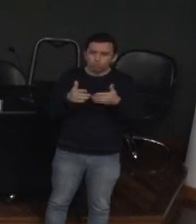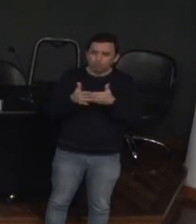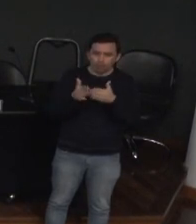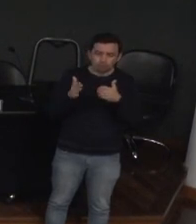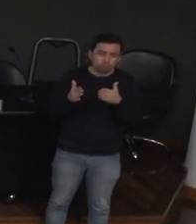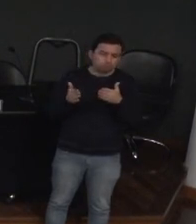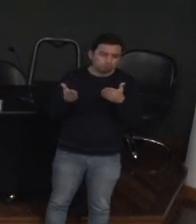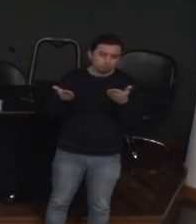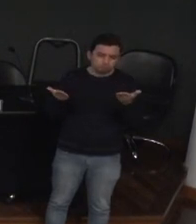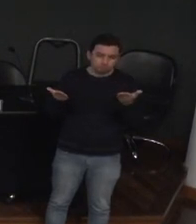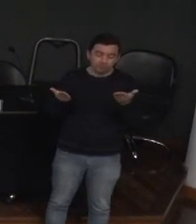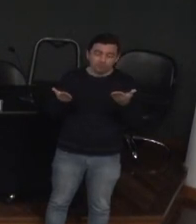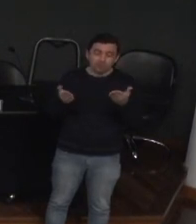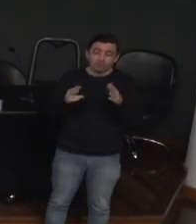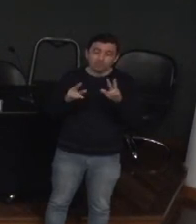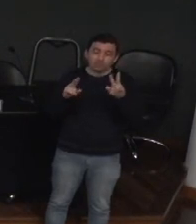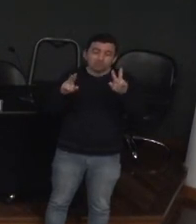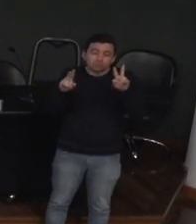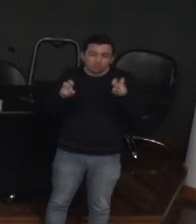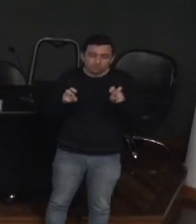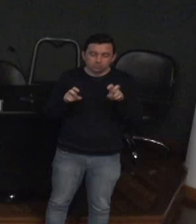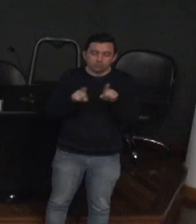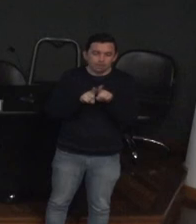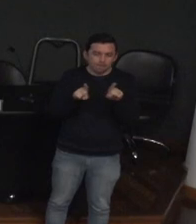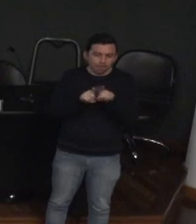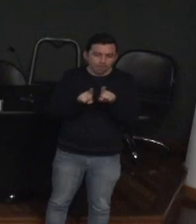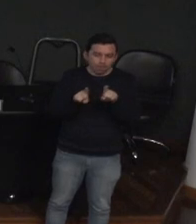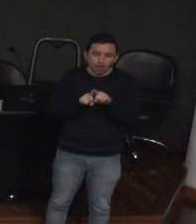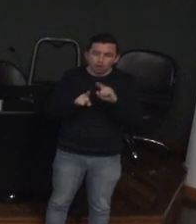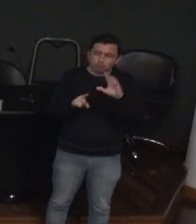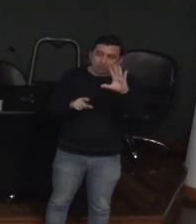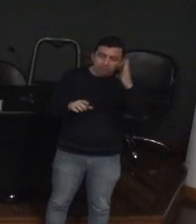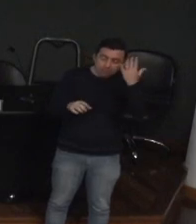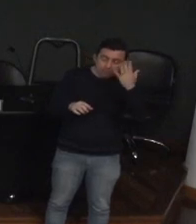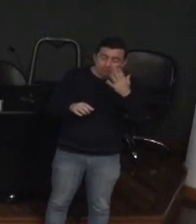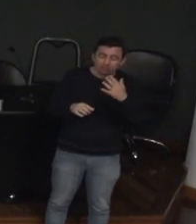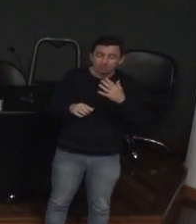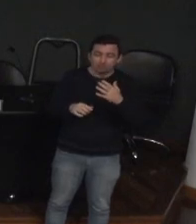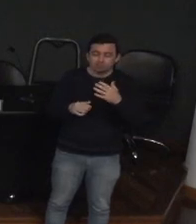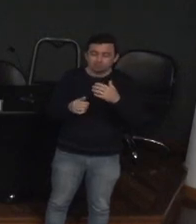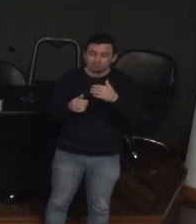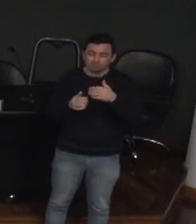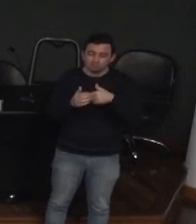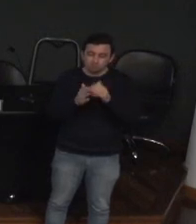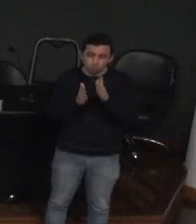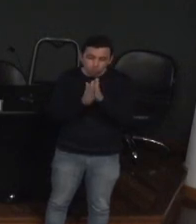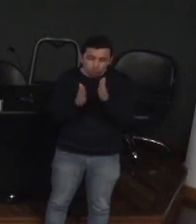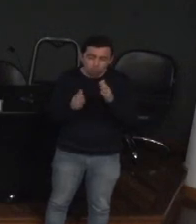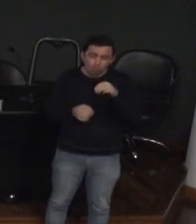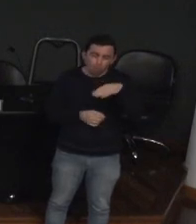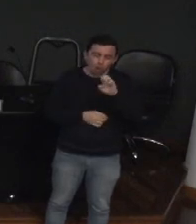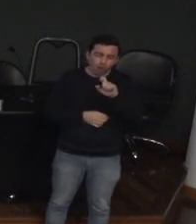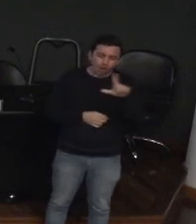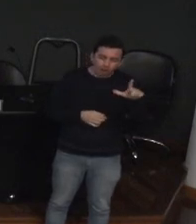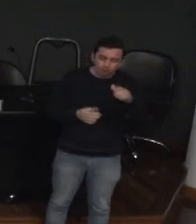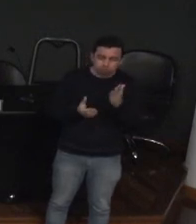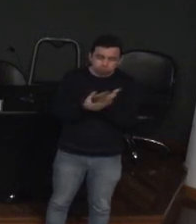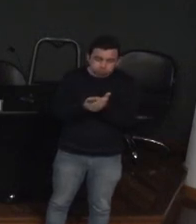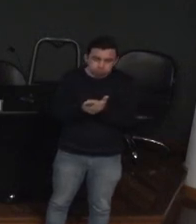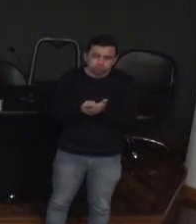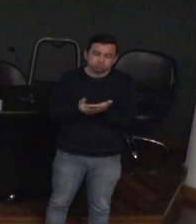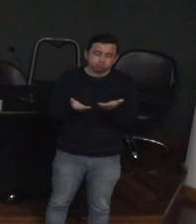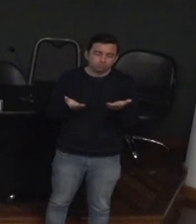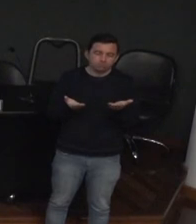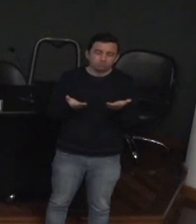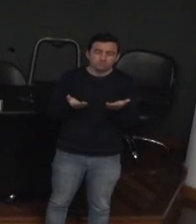por exemplo, a questão de um eventual dano moral, uma questão ação penal, uma eventual ação penal... Também acho